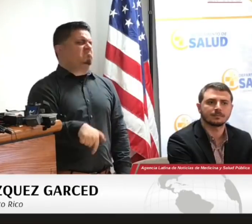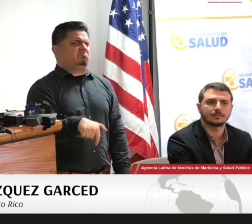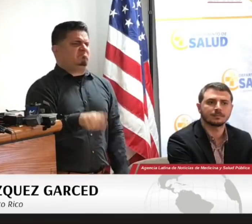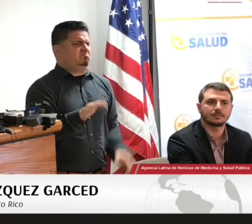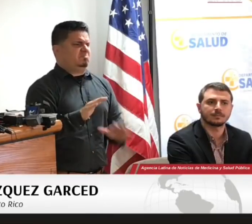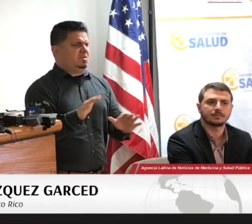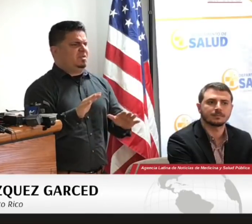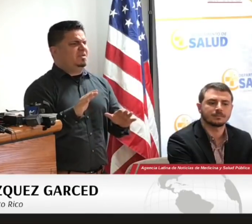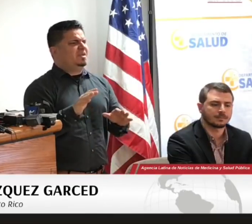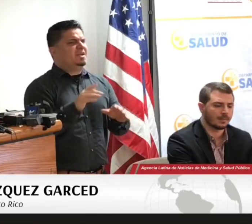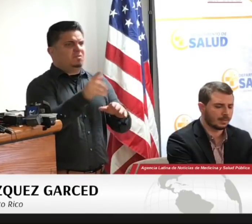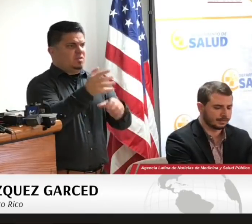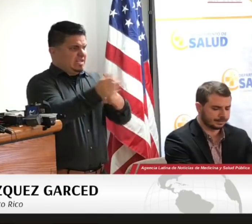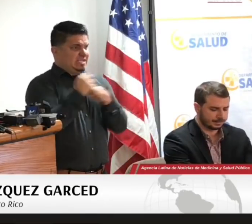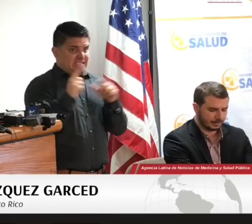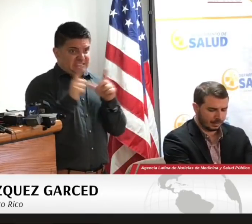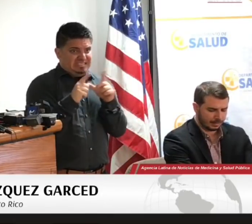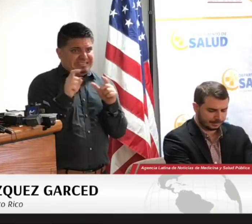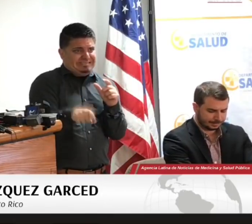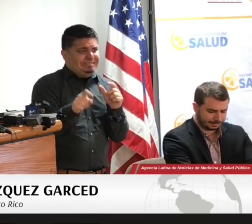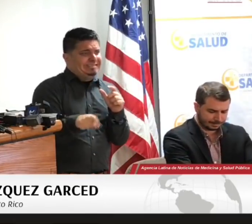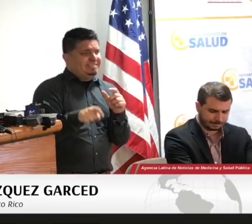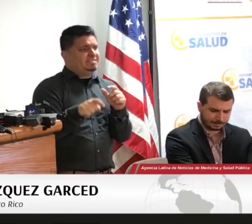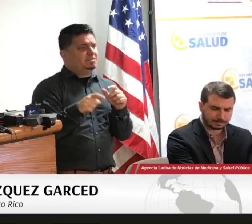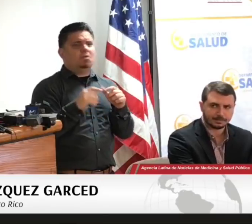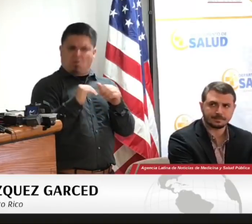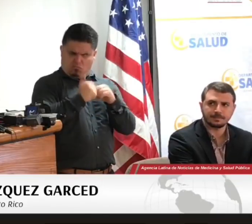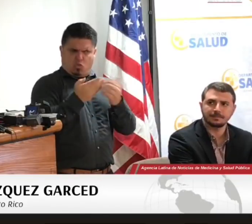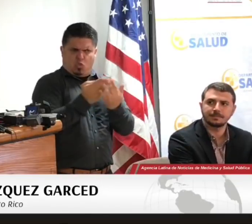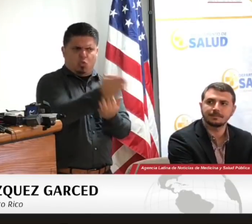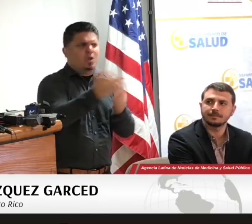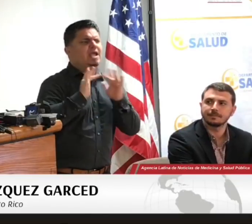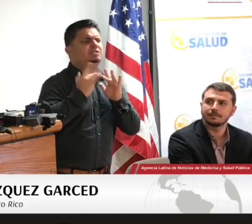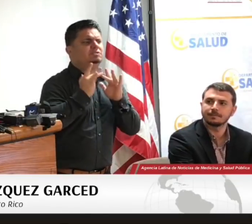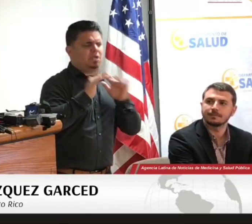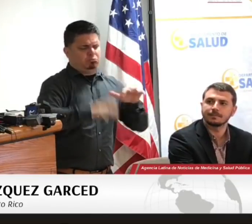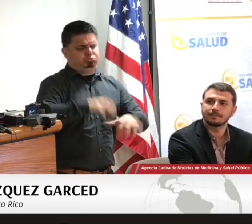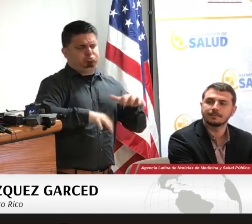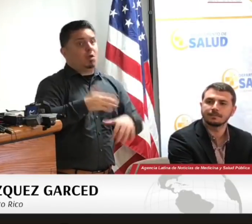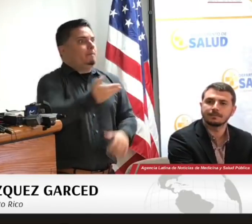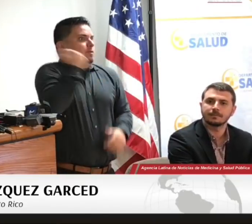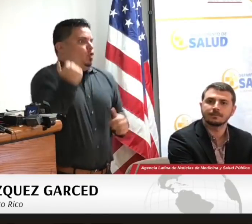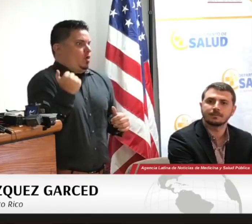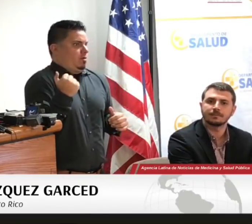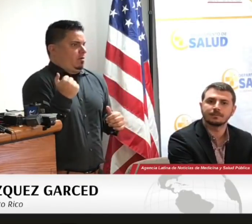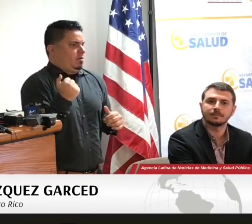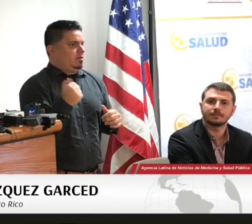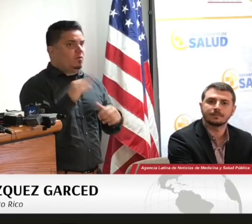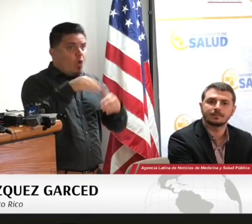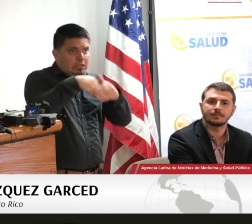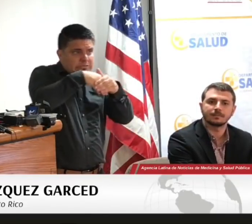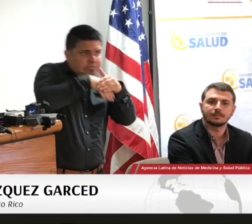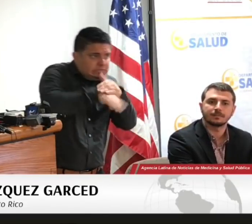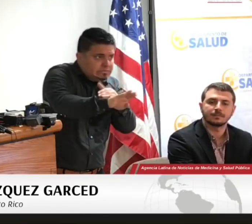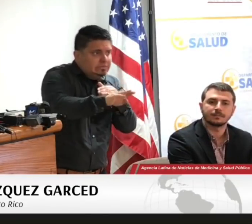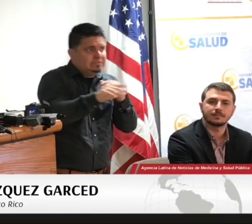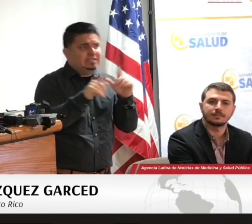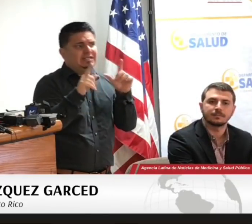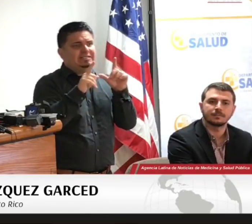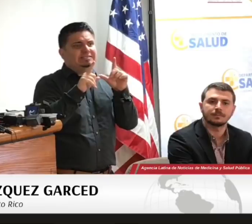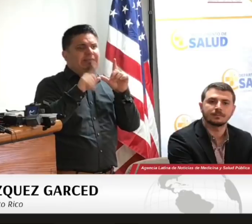pueden lograrlo a través de la internet, mucho mejor. Pero si tienen que ir porque se les vence la licencia o se les vence un